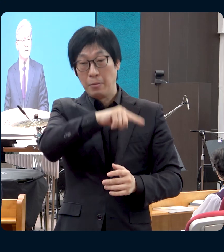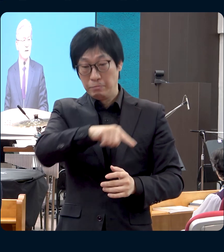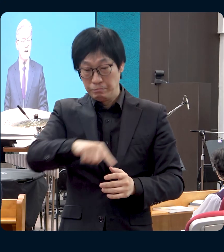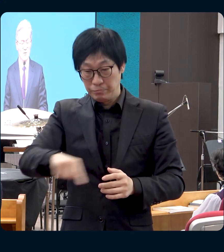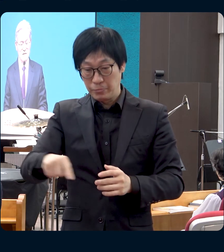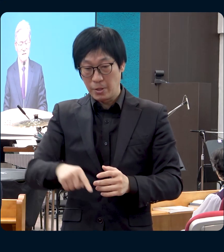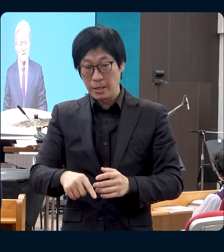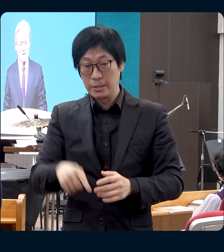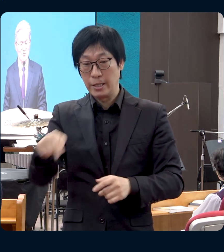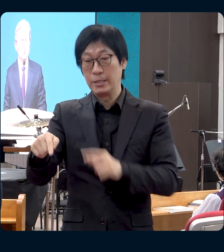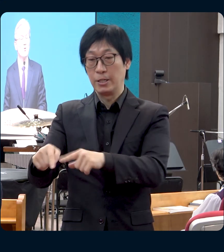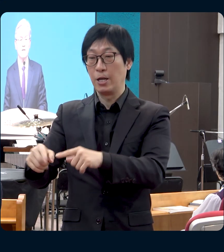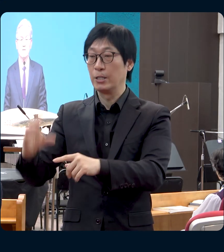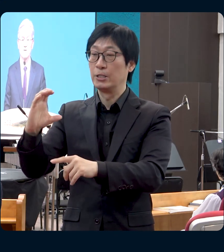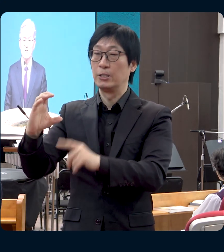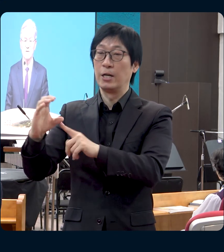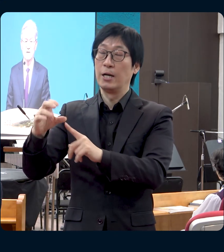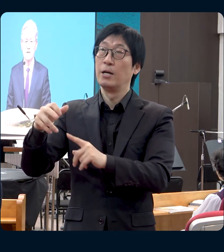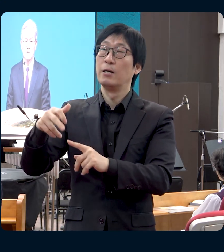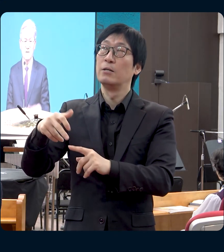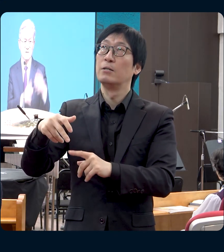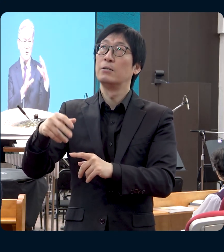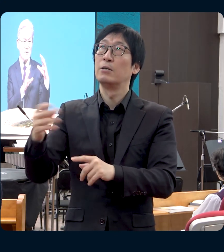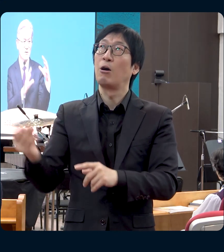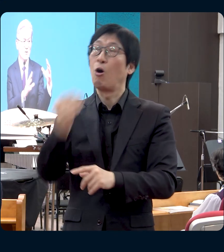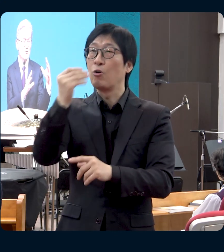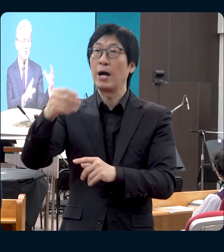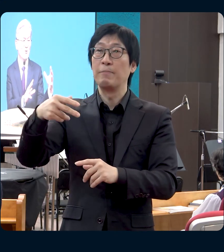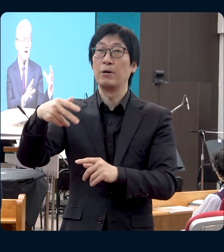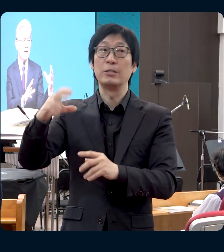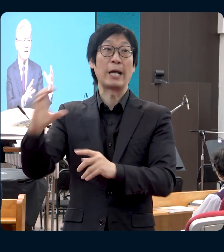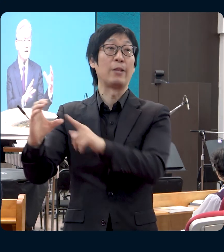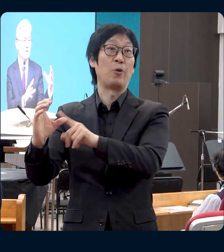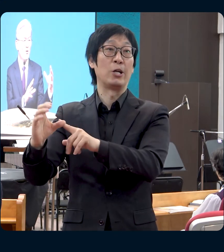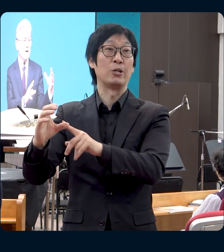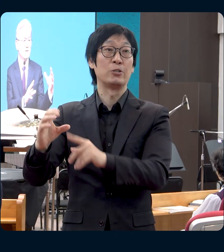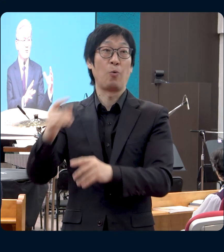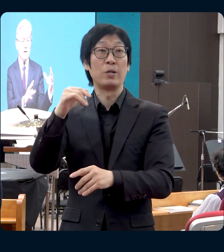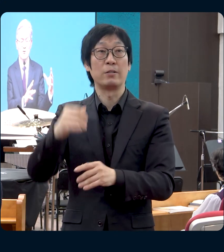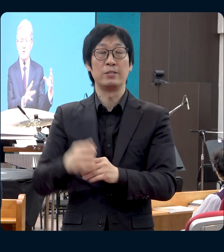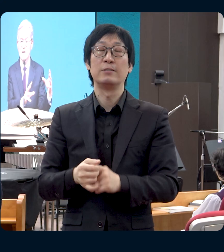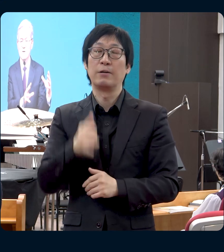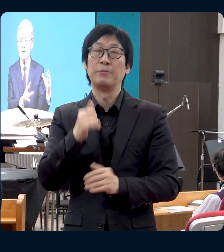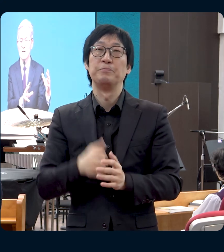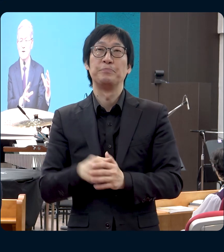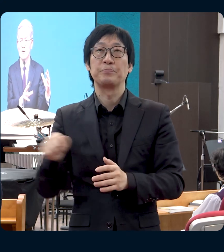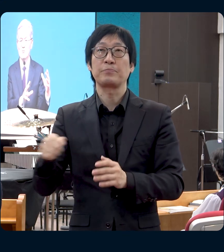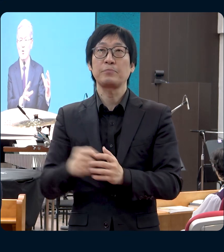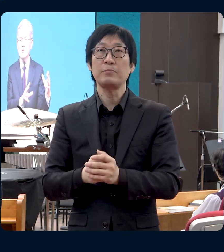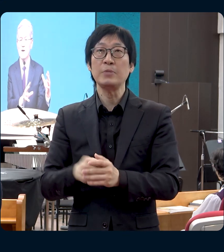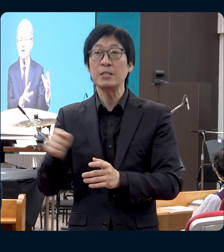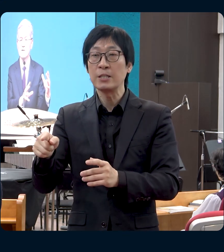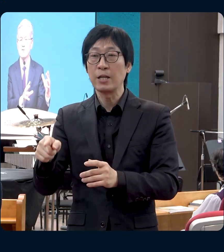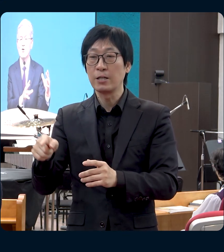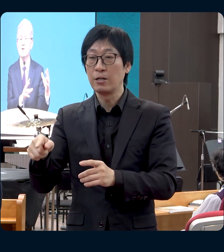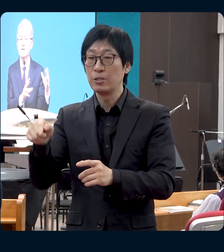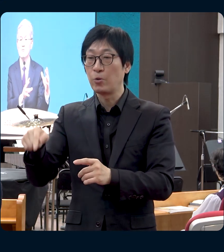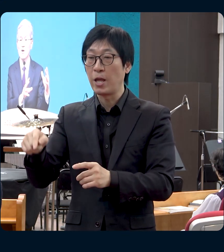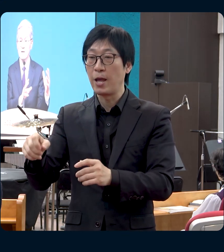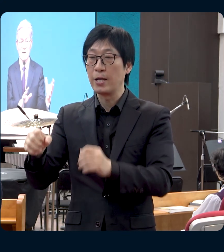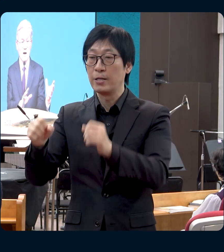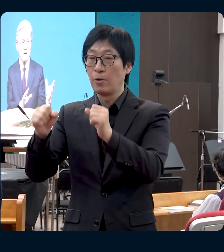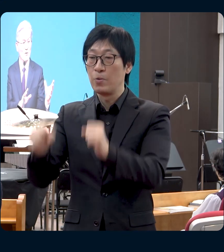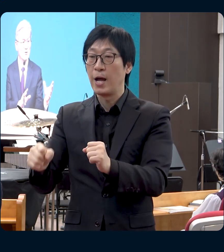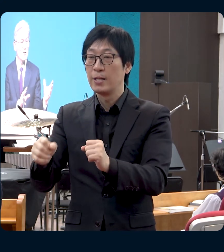성 캐터린 수도원이 있거든요. 그 성 캐터린 수도원에 뭐가 있다고 알려졌냐면 모세의 그